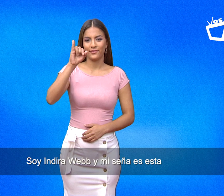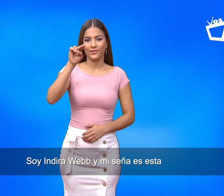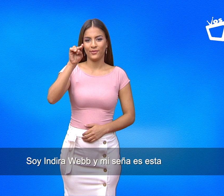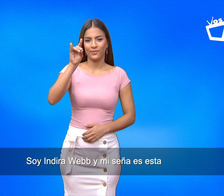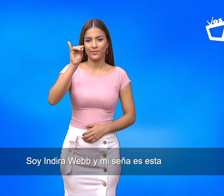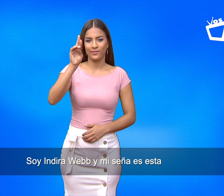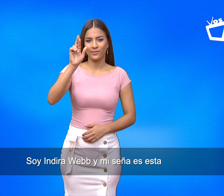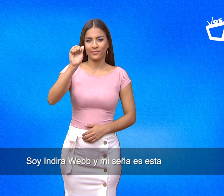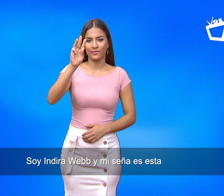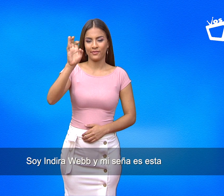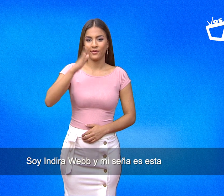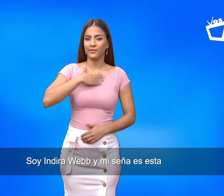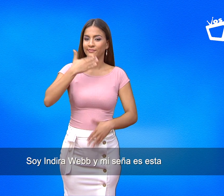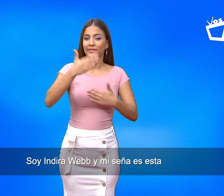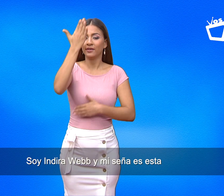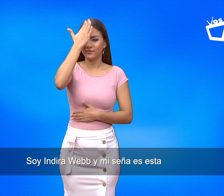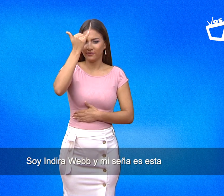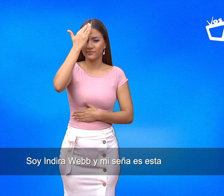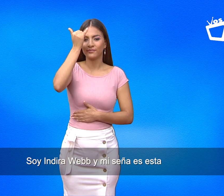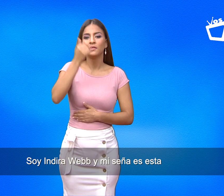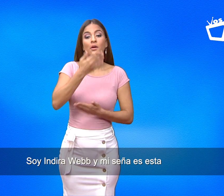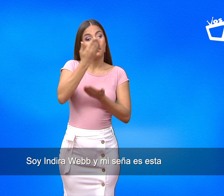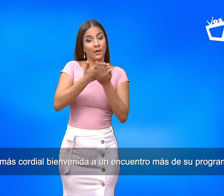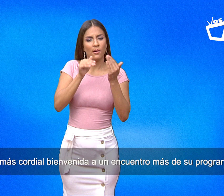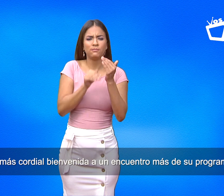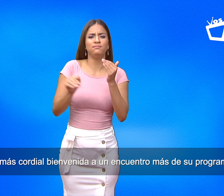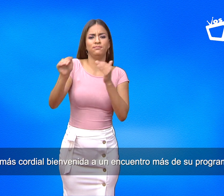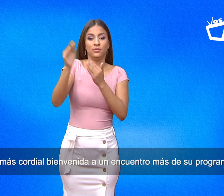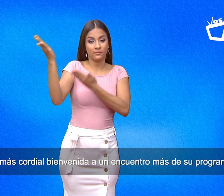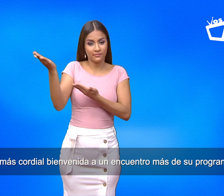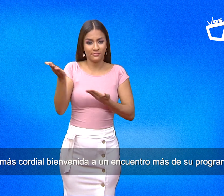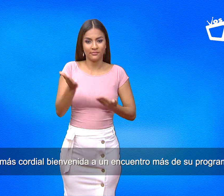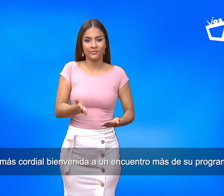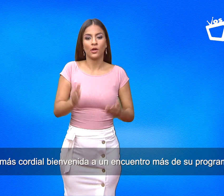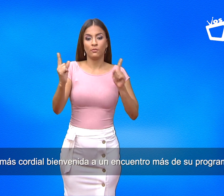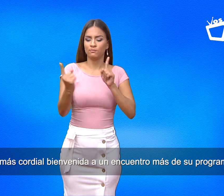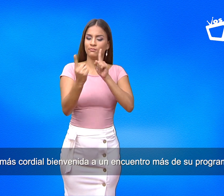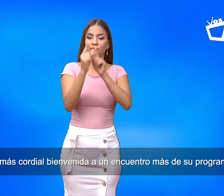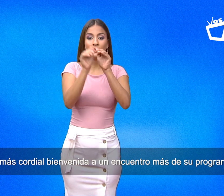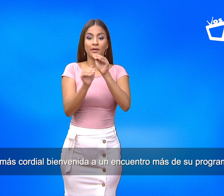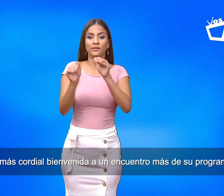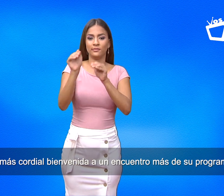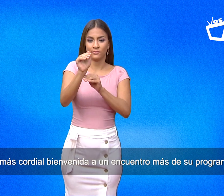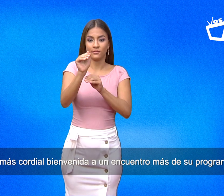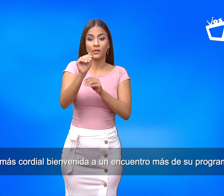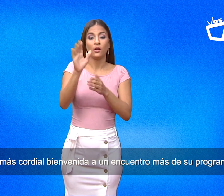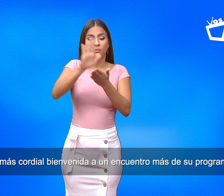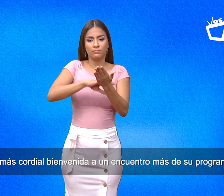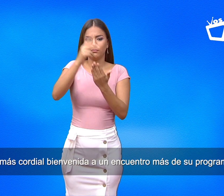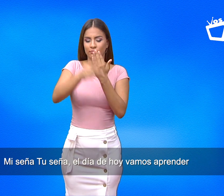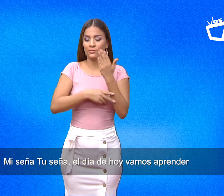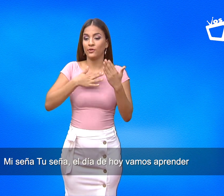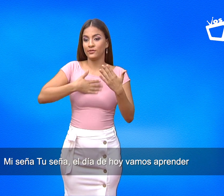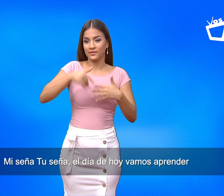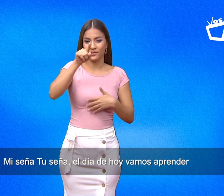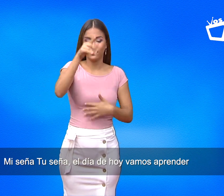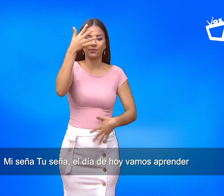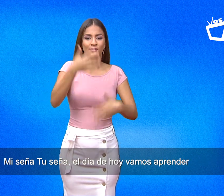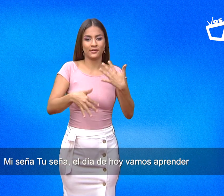soy indira web y me seña es esta estoy la más cordial bienvenida a un encuentro más de su programa diseña tu seña